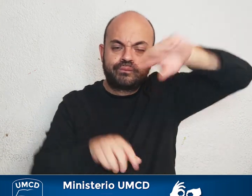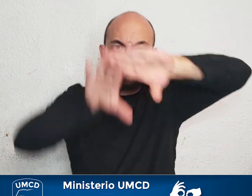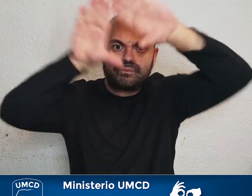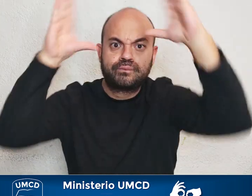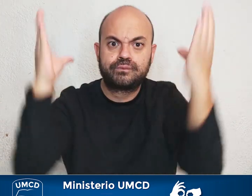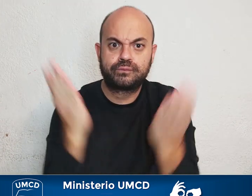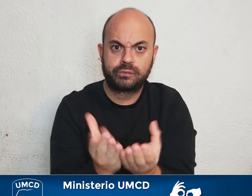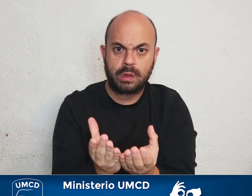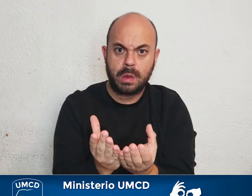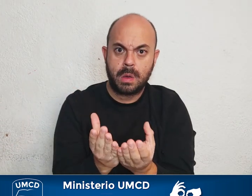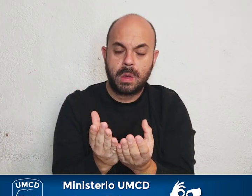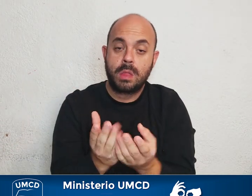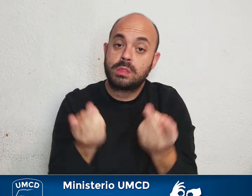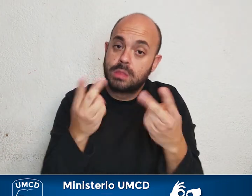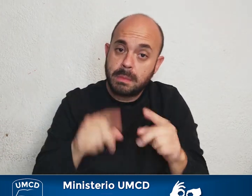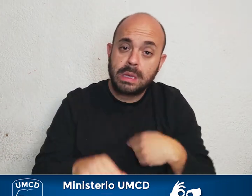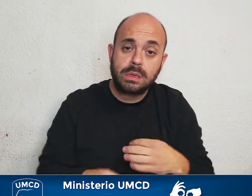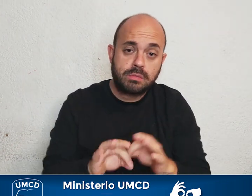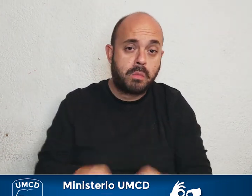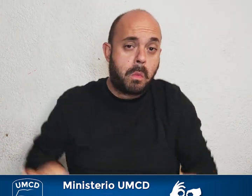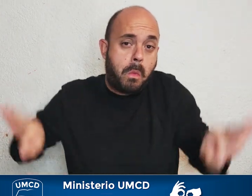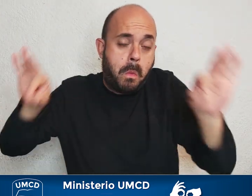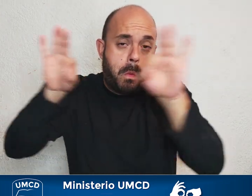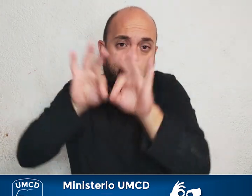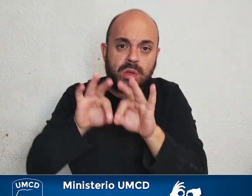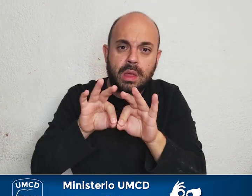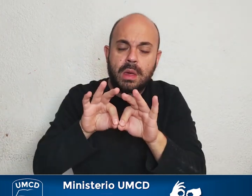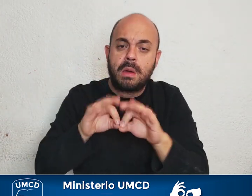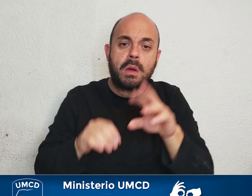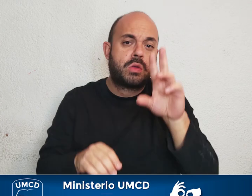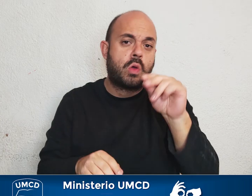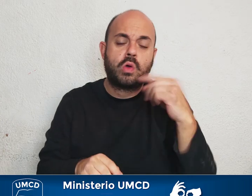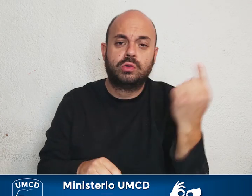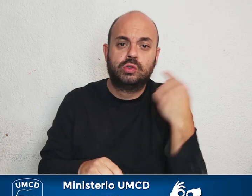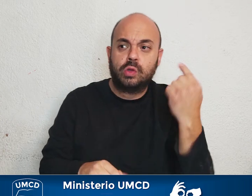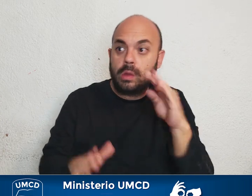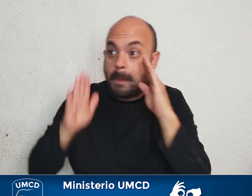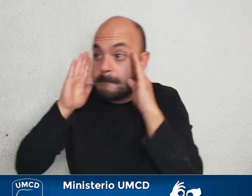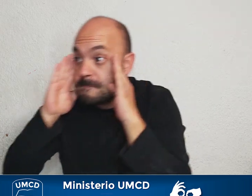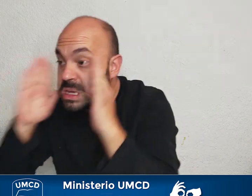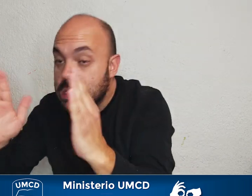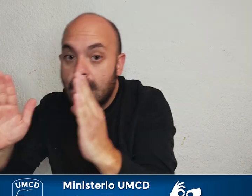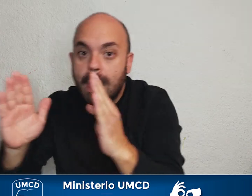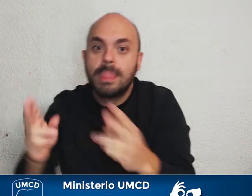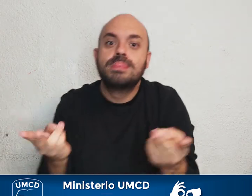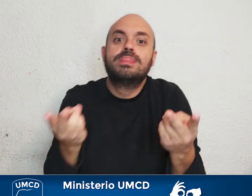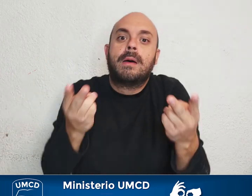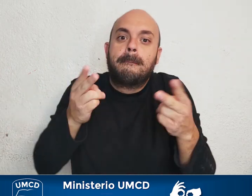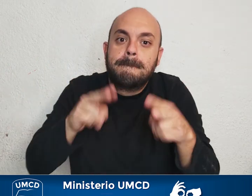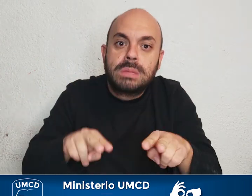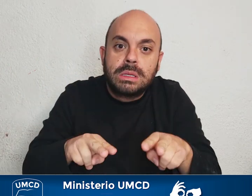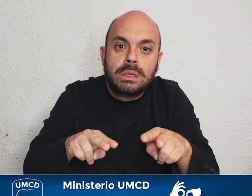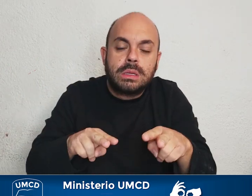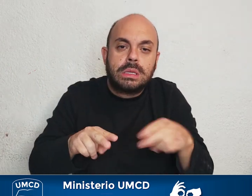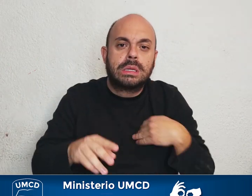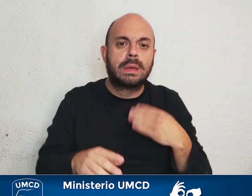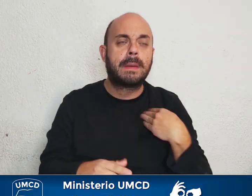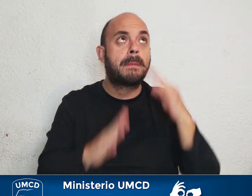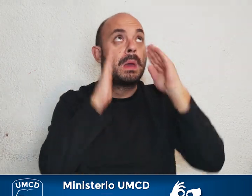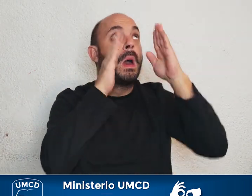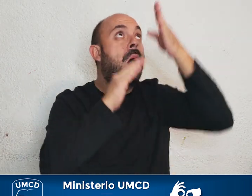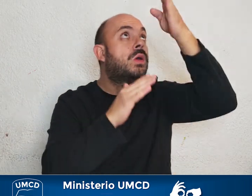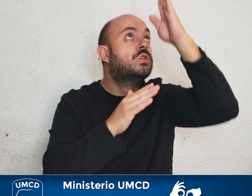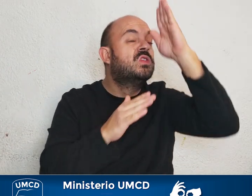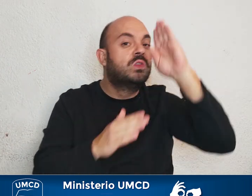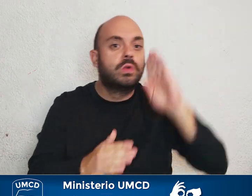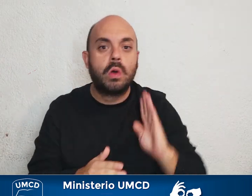sucediendo. También les dice que debemos de estar velando. Esto quiere decir que no solamente debemos de observar, sino que debemos estar atentos